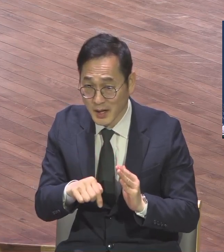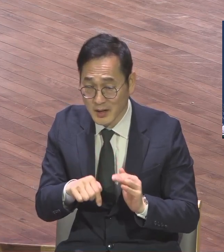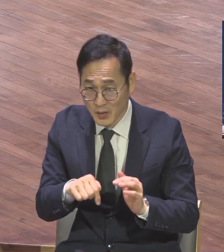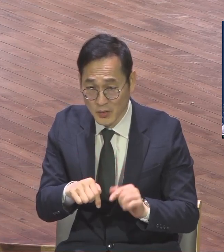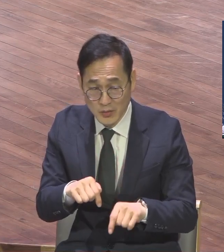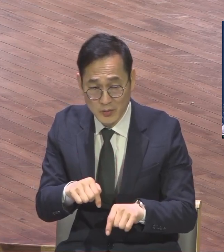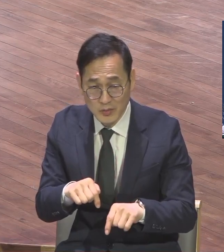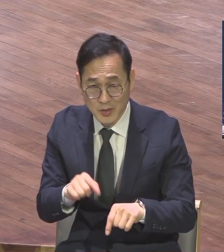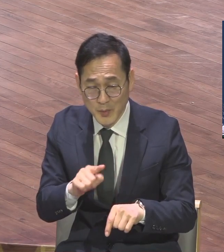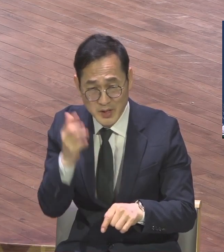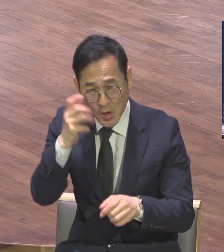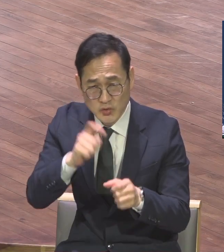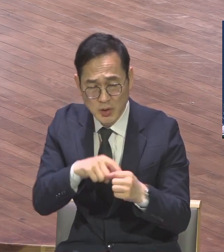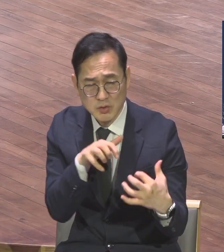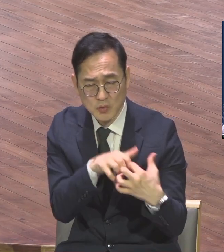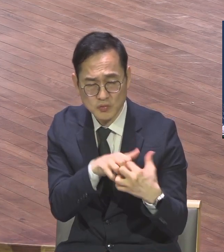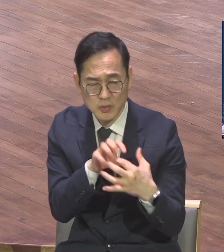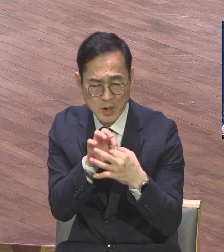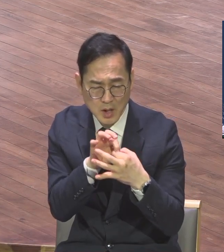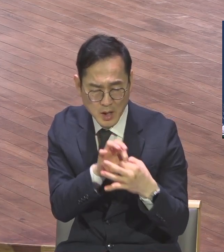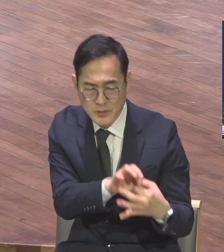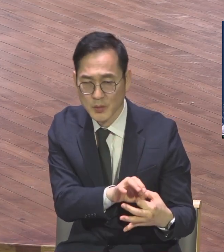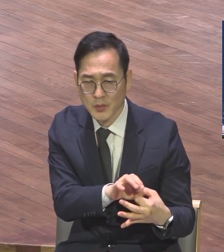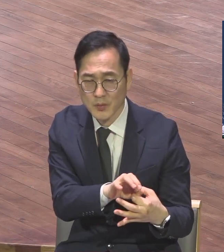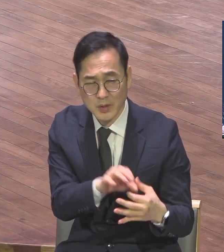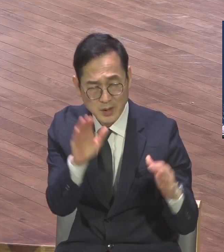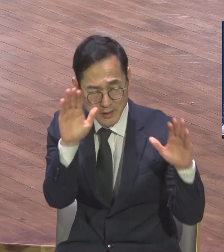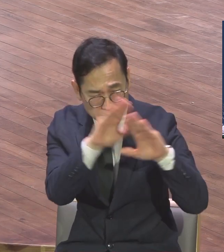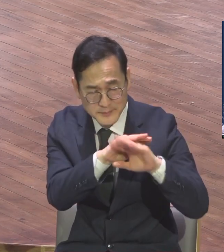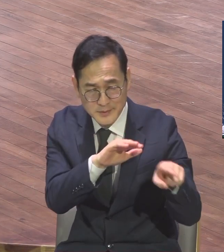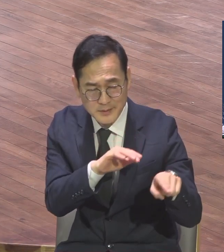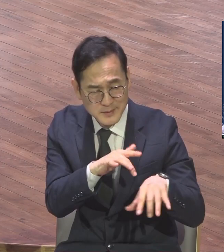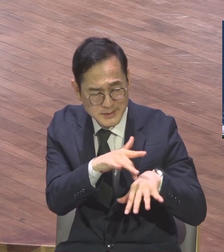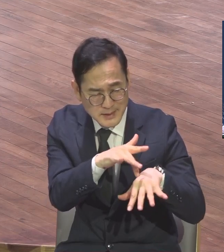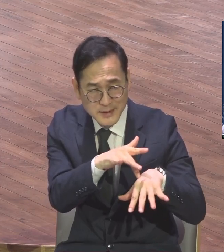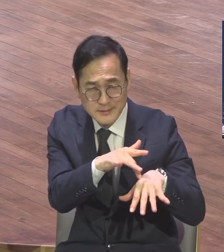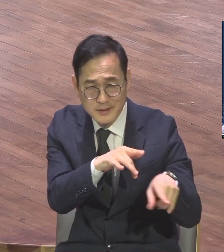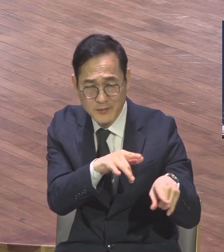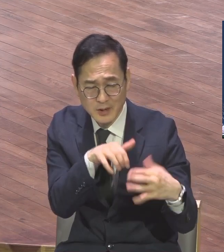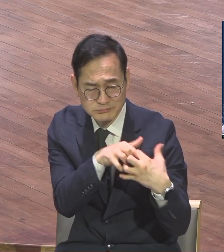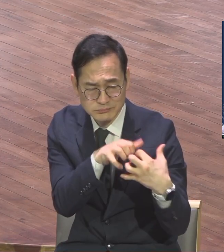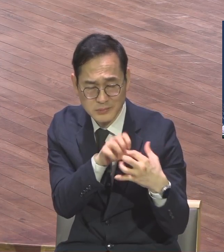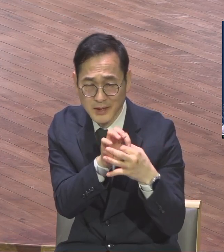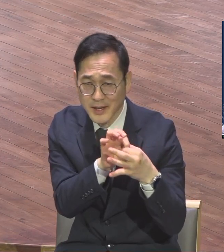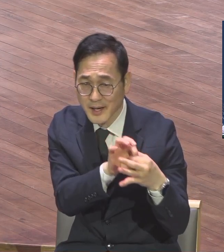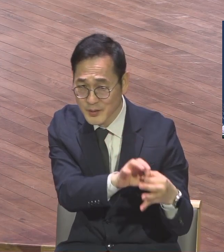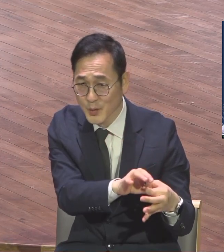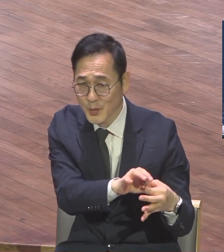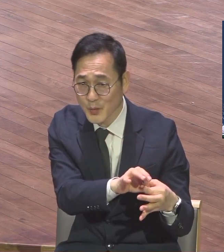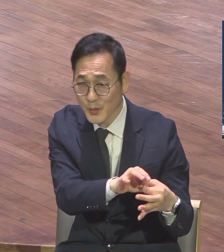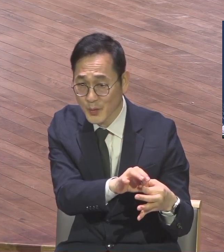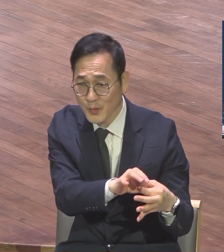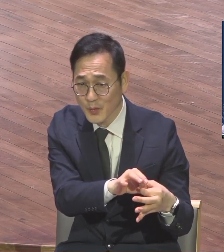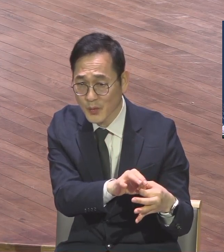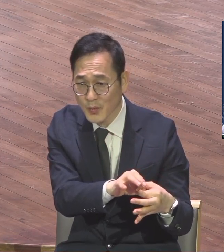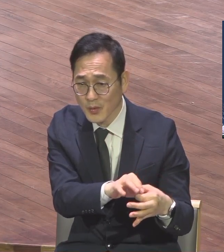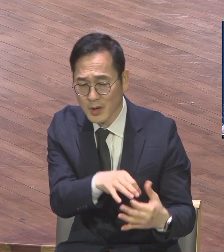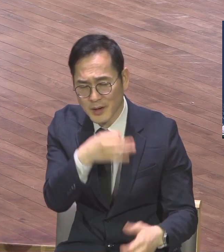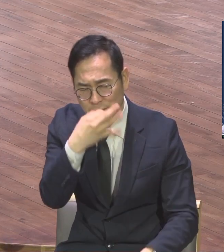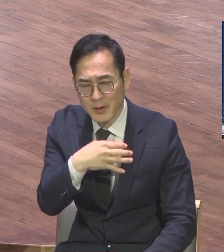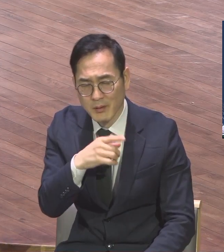계속해서 영적 전투를 통해서 흑암 세력과 싸워나가는 현재 진행형의